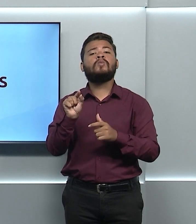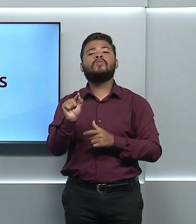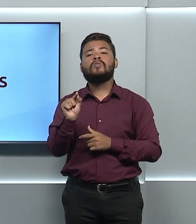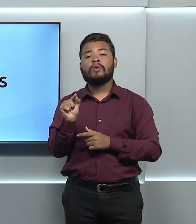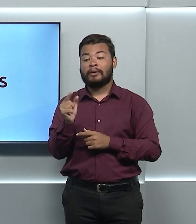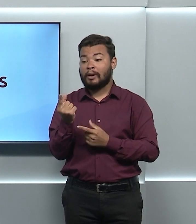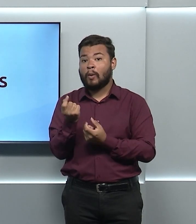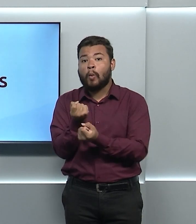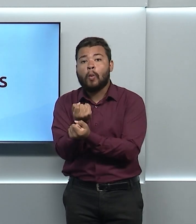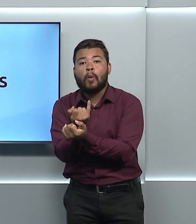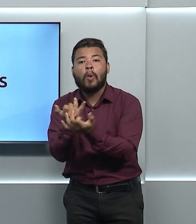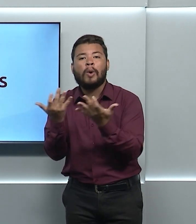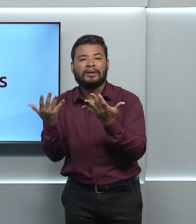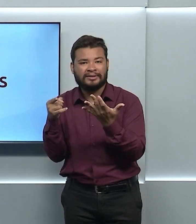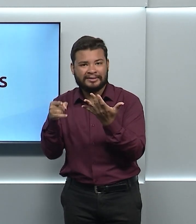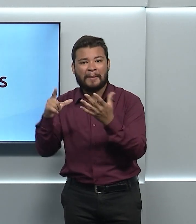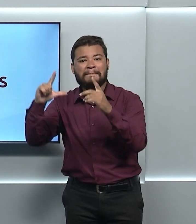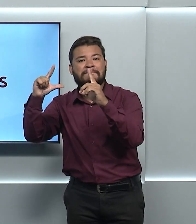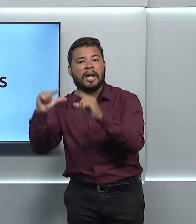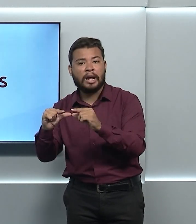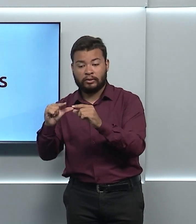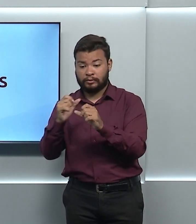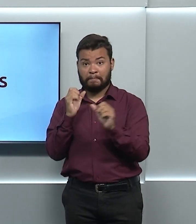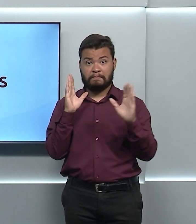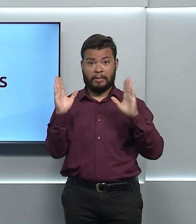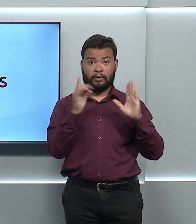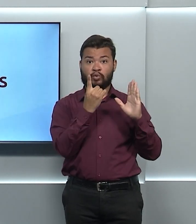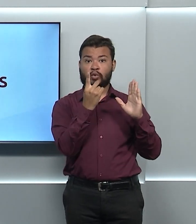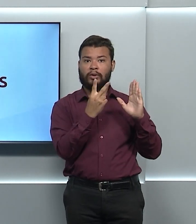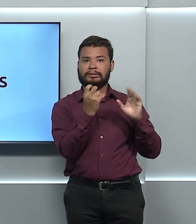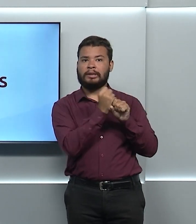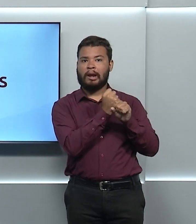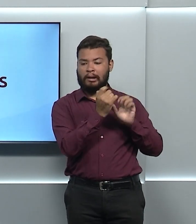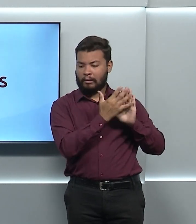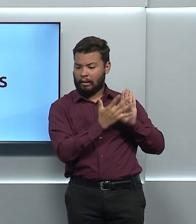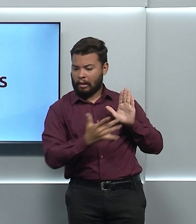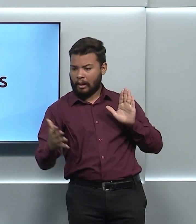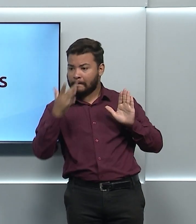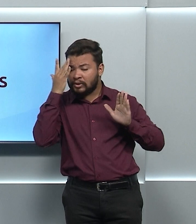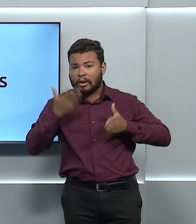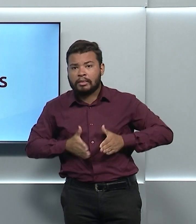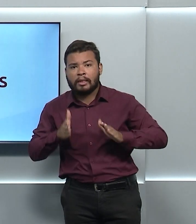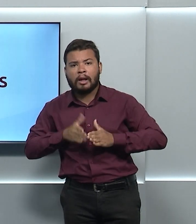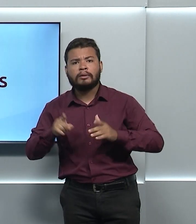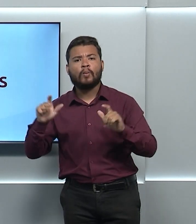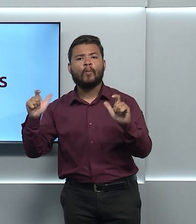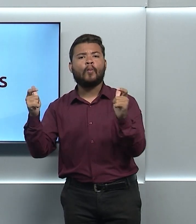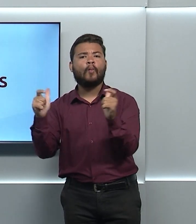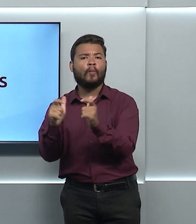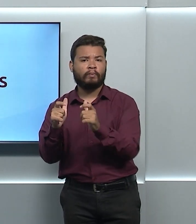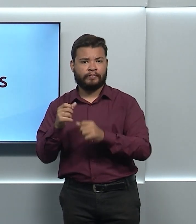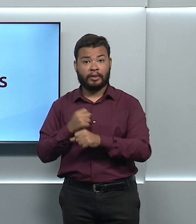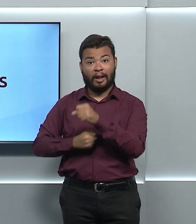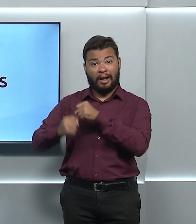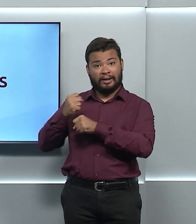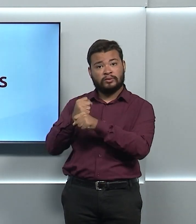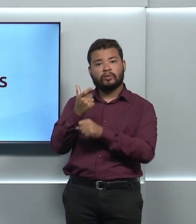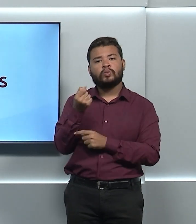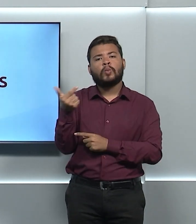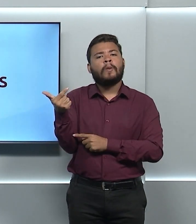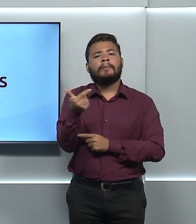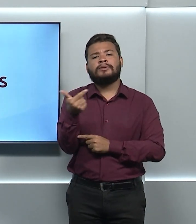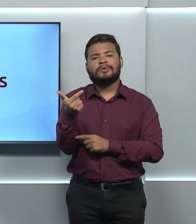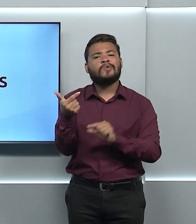menor valor em 12 anos, os números de nascimento. Em 2022, foram mais